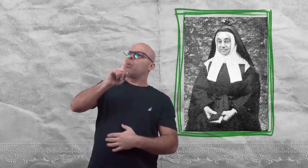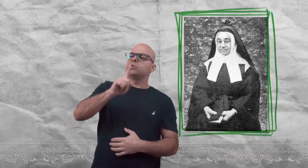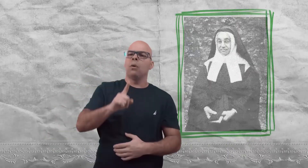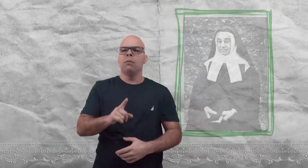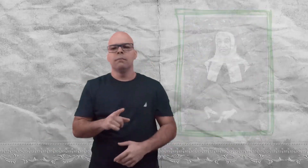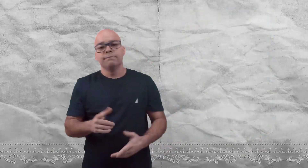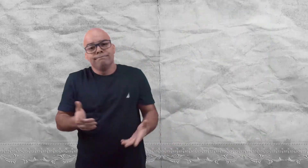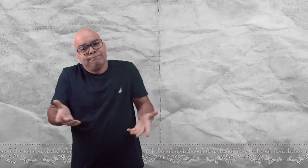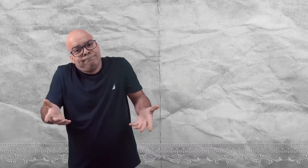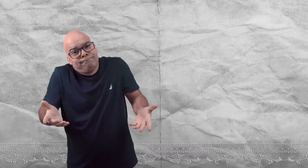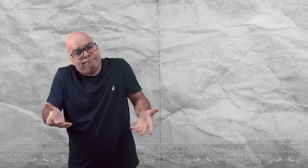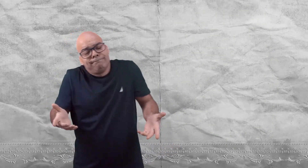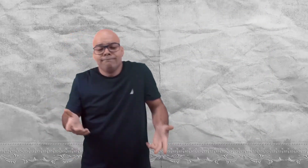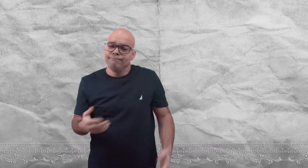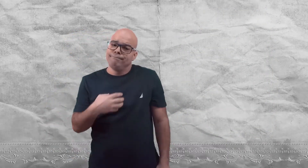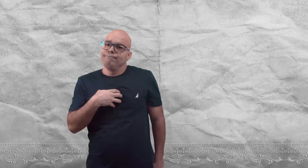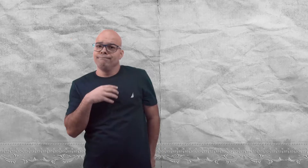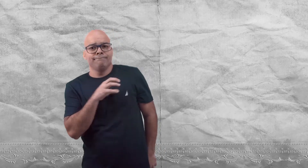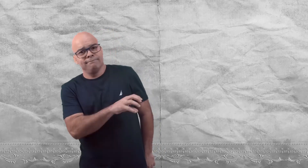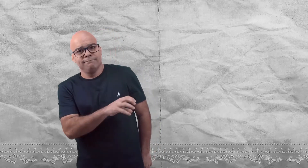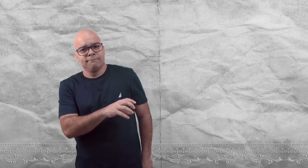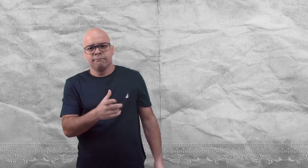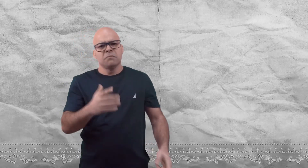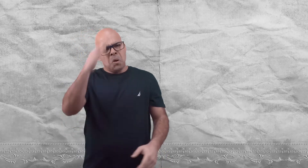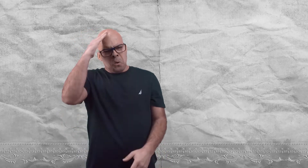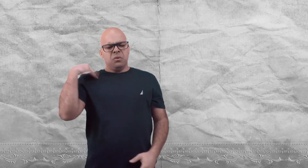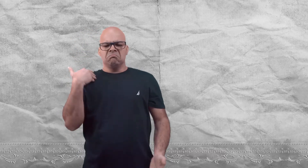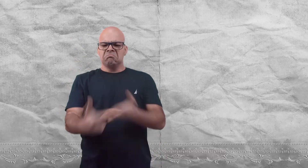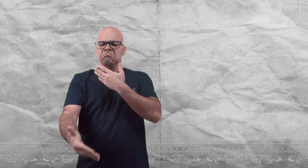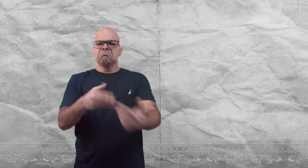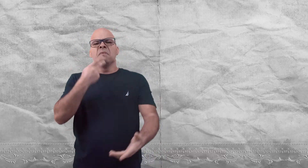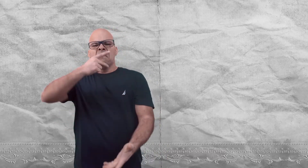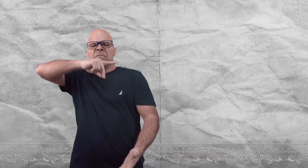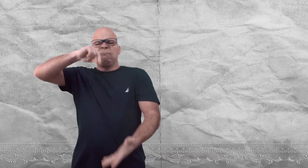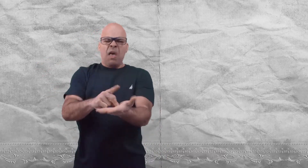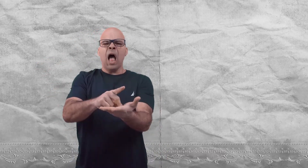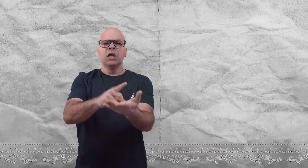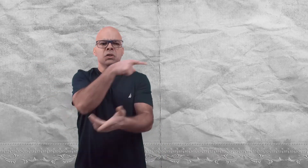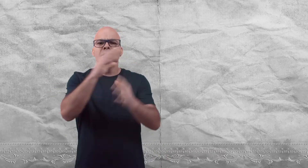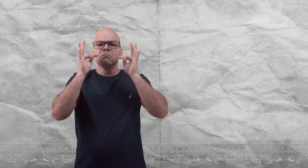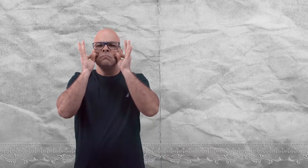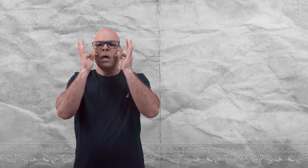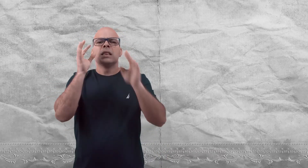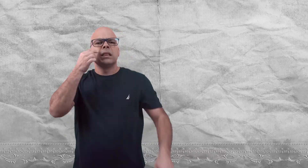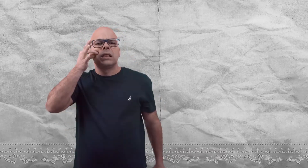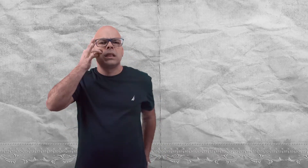dela. Mas, fazer o quê, né? Louise não se importava com nada disso, ela estava falando a verdade,